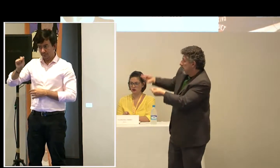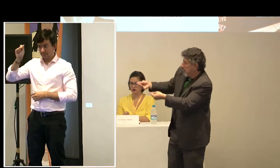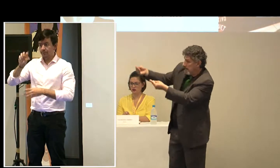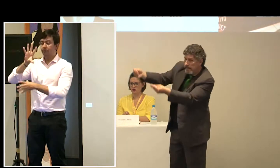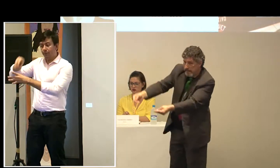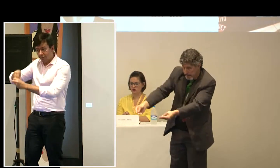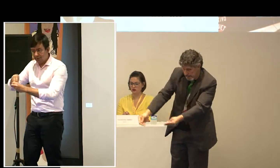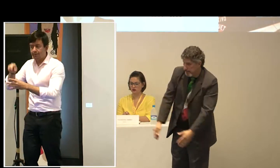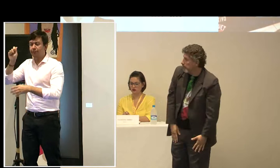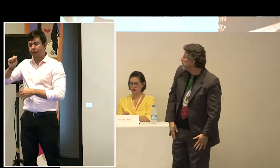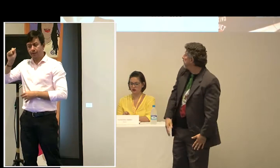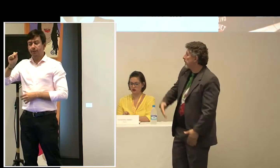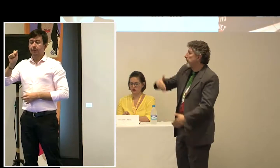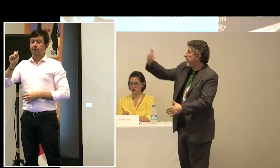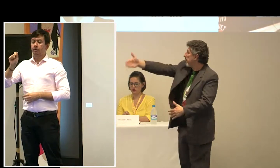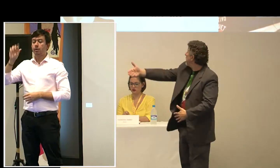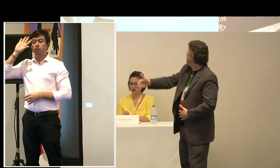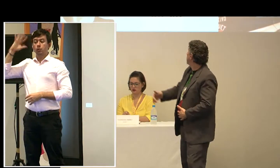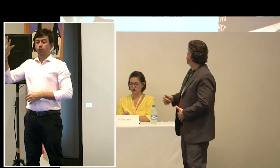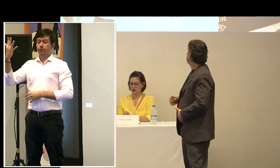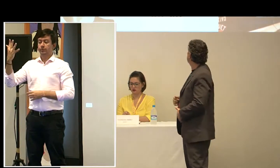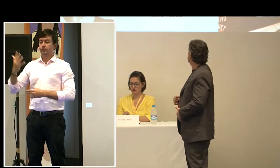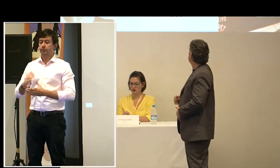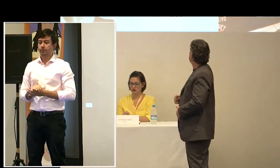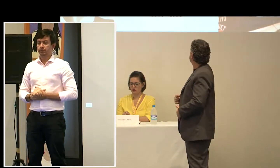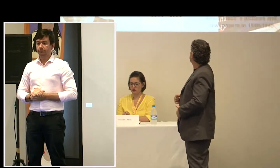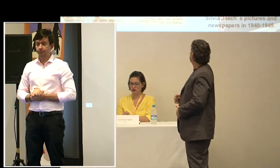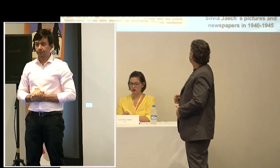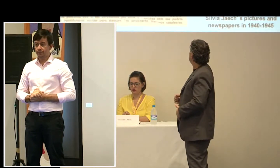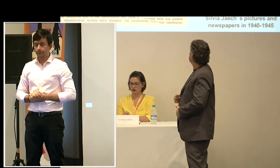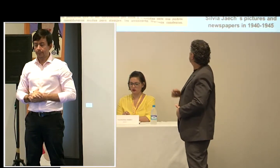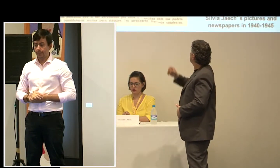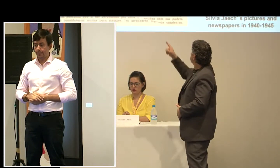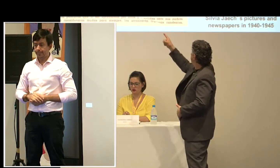Em 1925, a Associação de Surdos foi fundada.